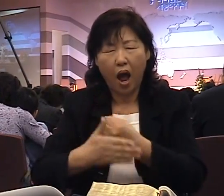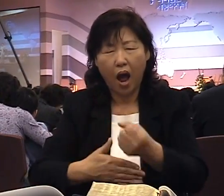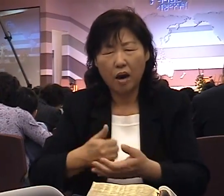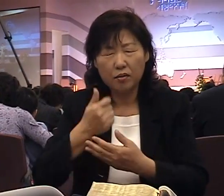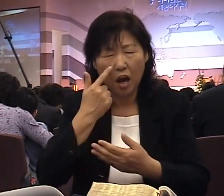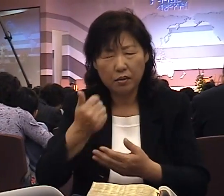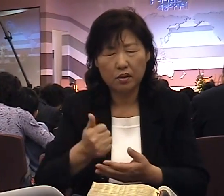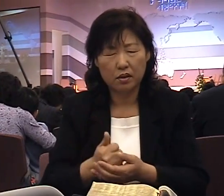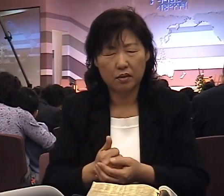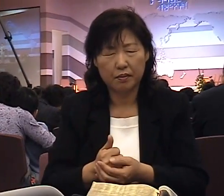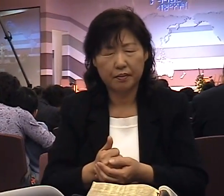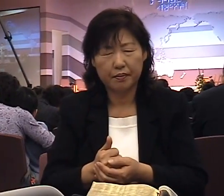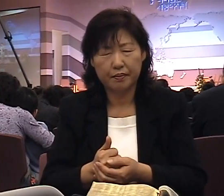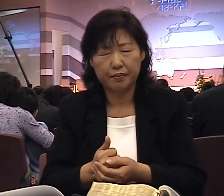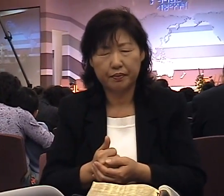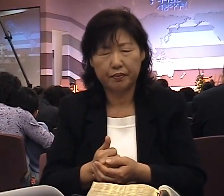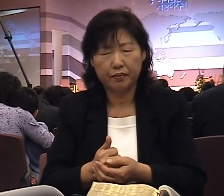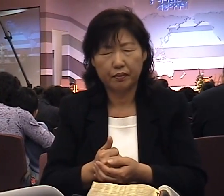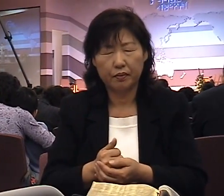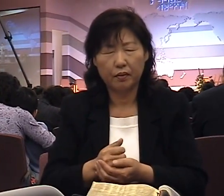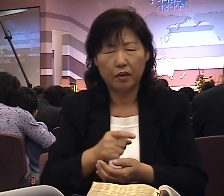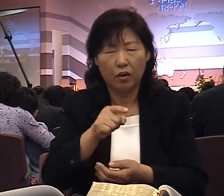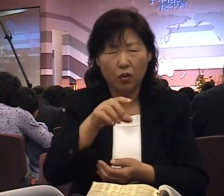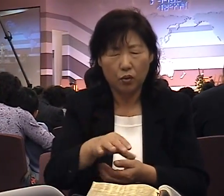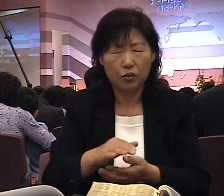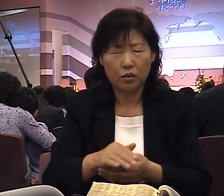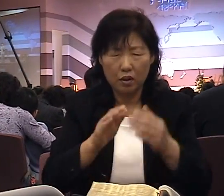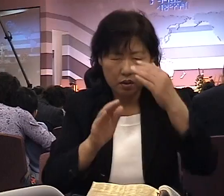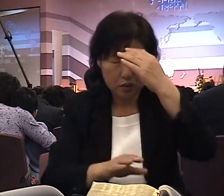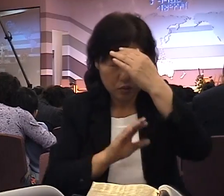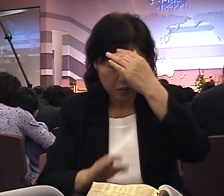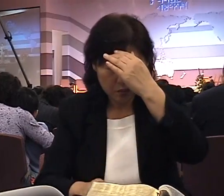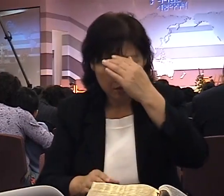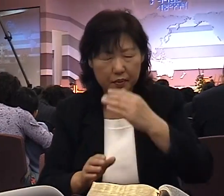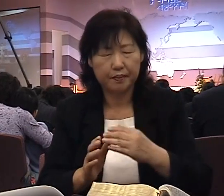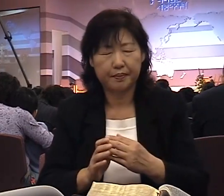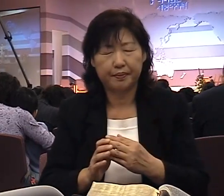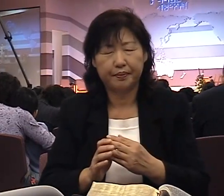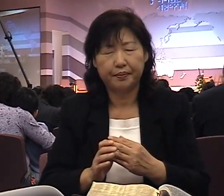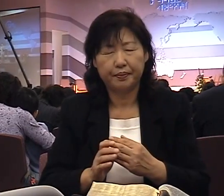하나님 아버지, 여기 우리 성도들